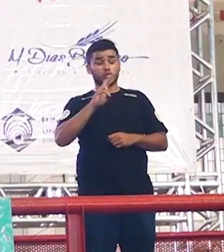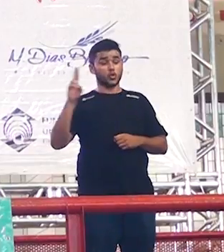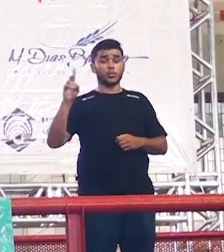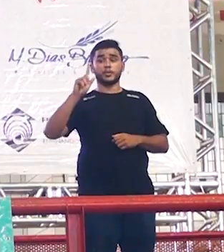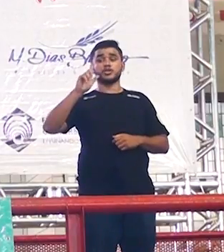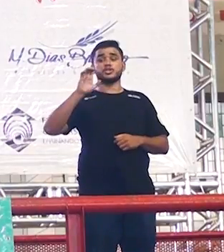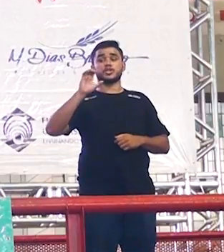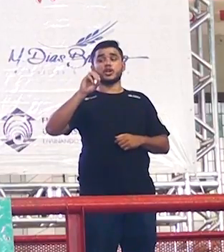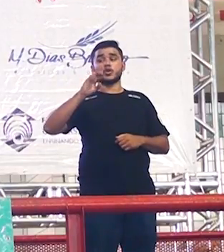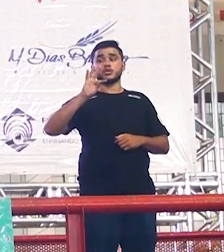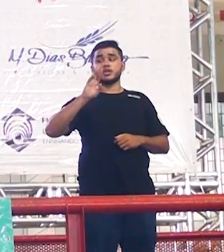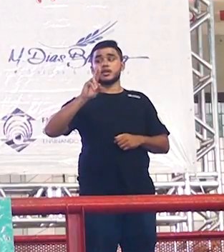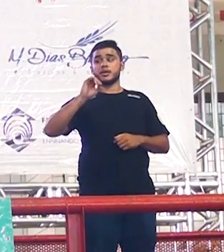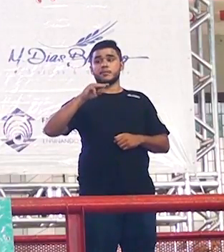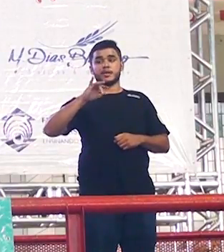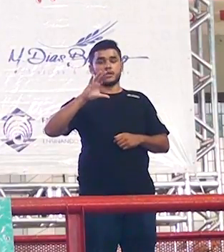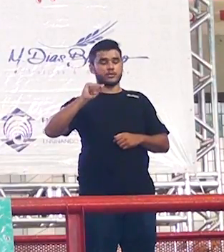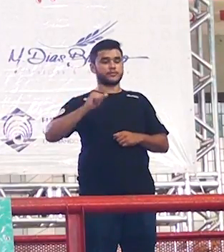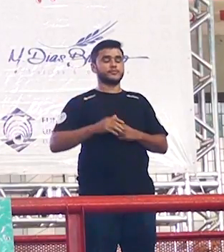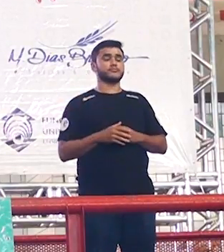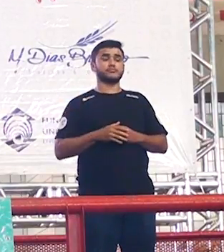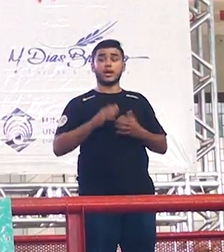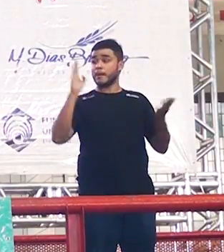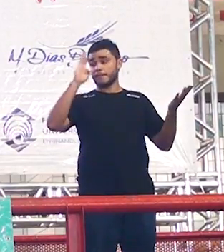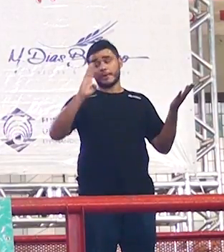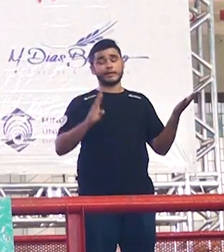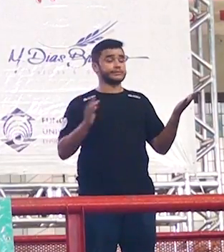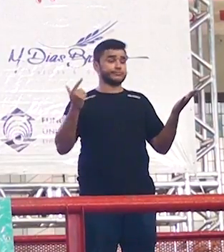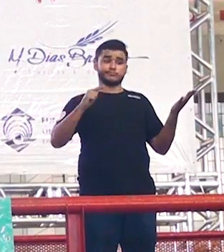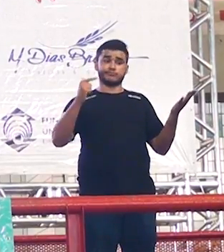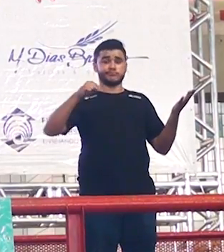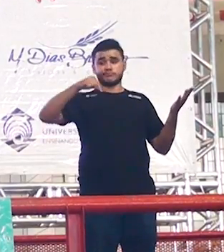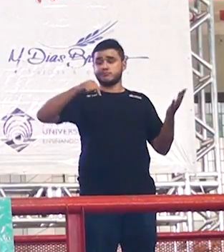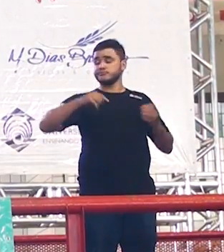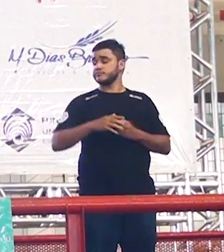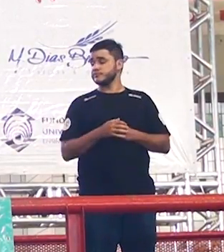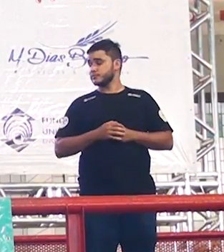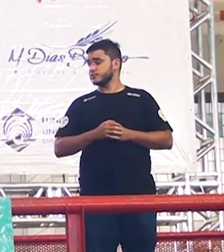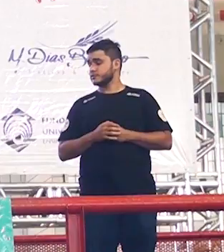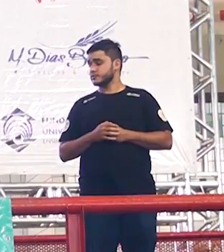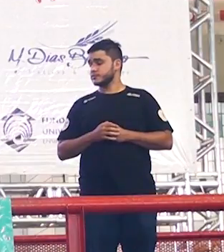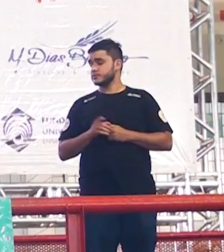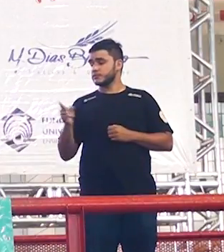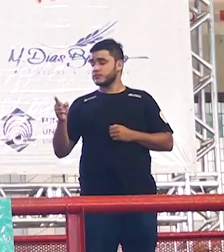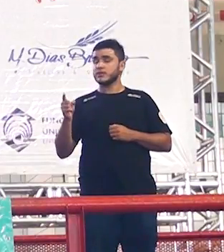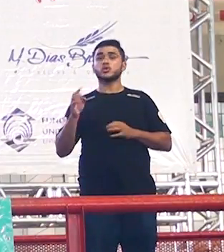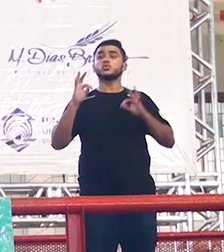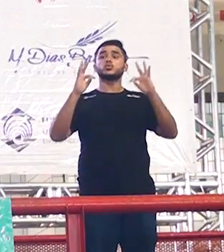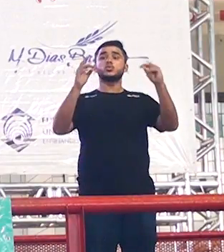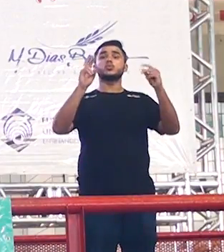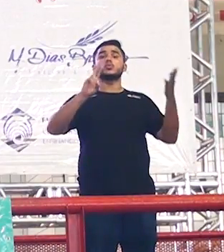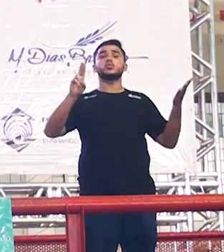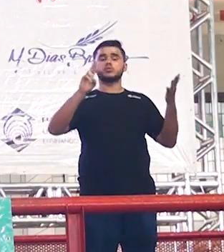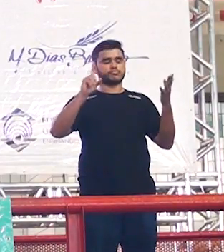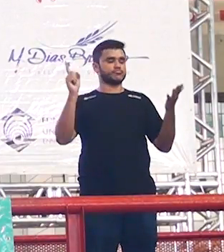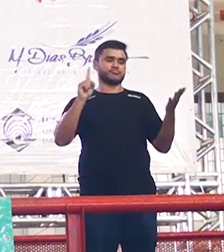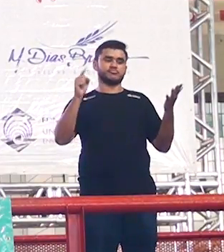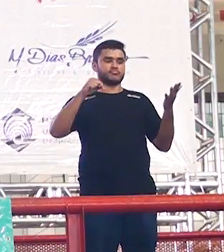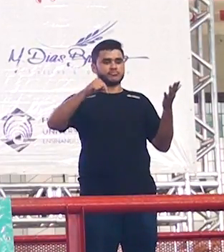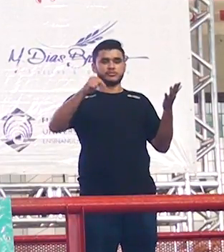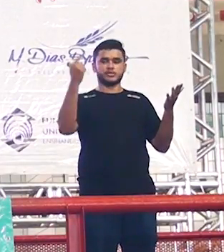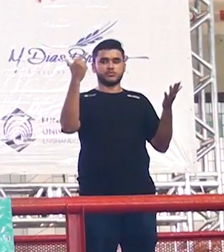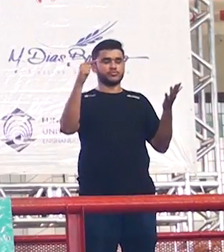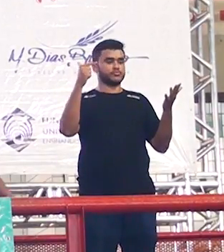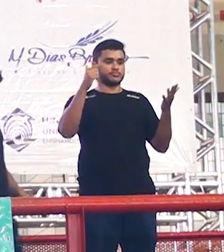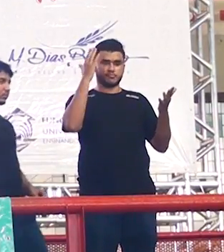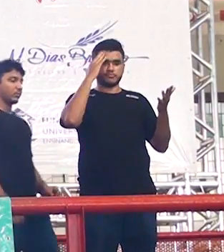chama-se usina geotérmica. O Brasil não tem usina geotérmica, tá? Ela não é tão conhecida nossa, porque nós